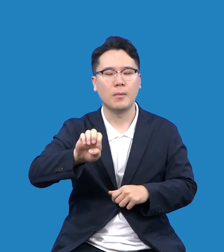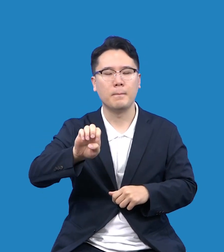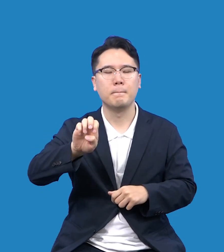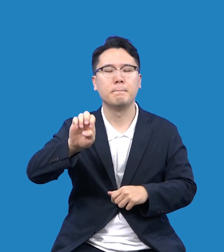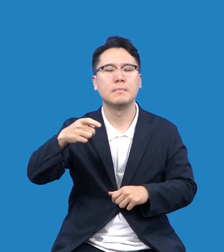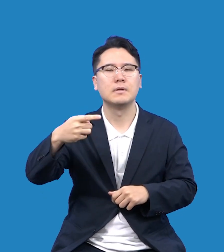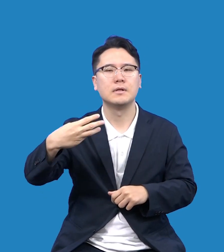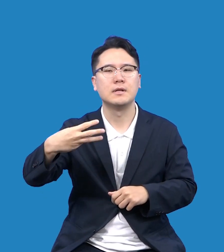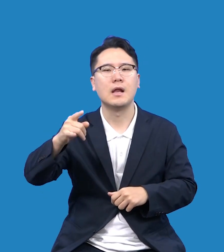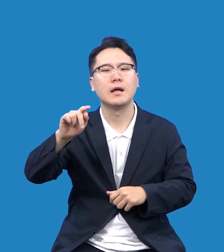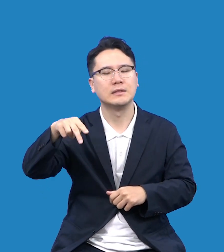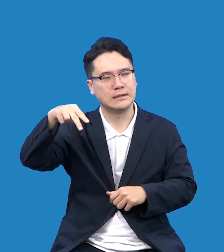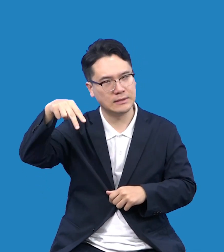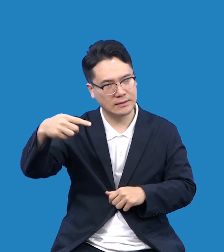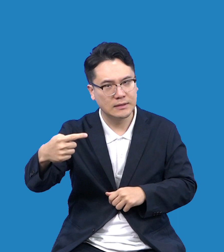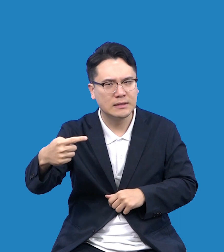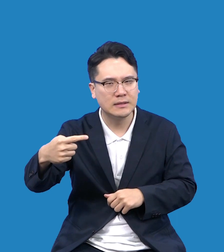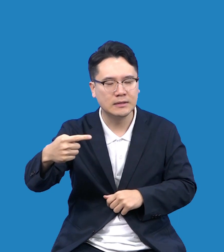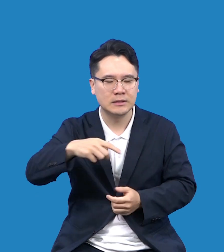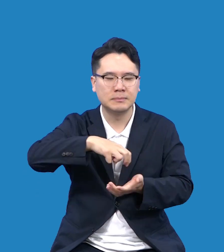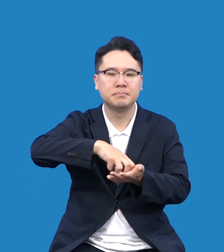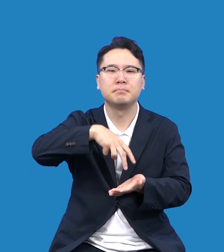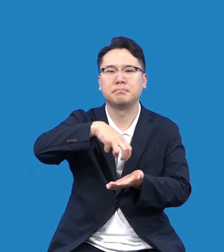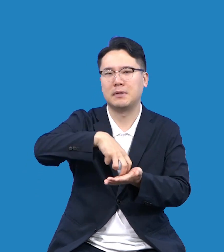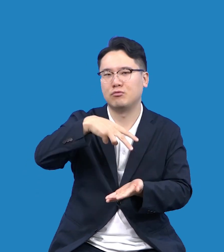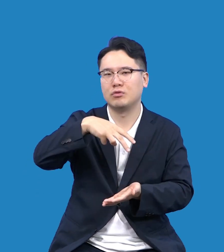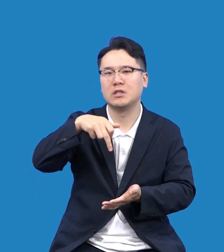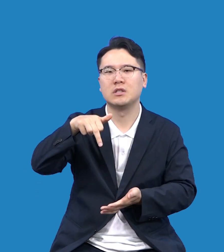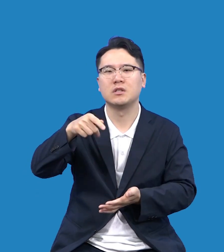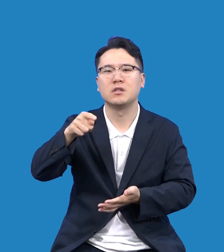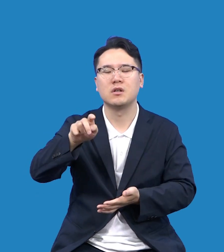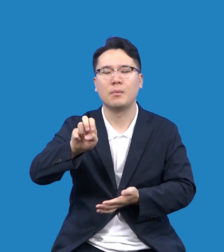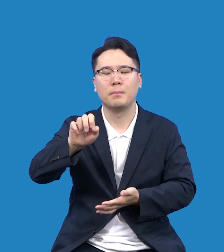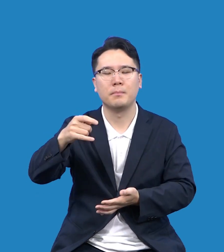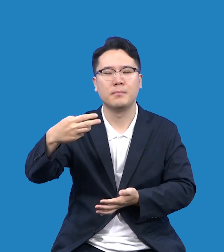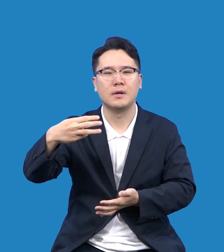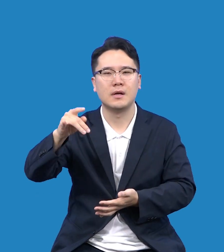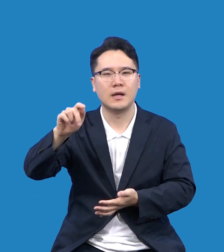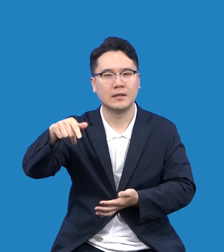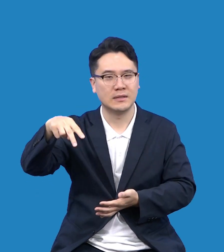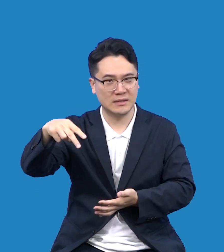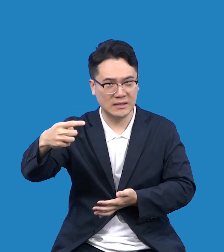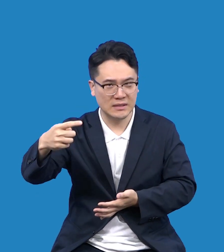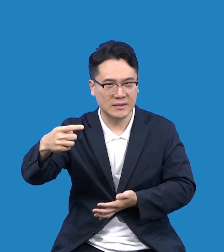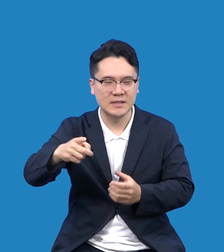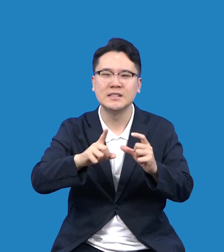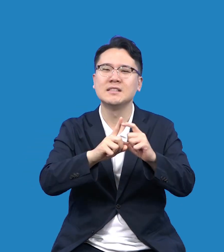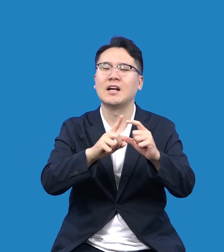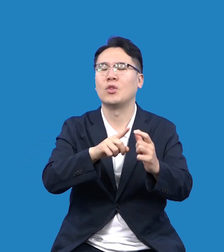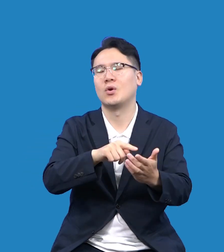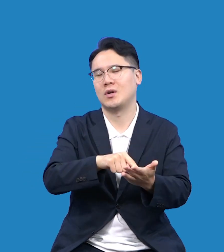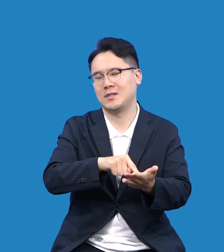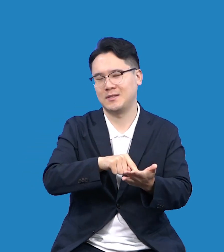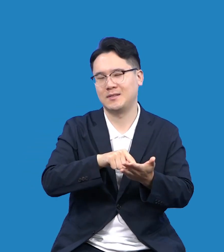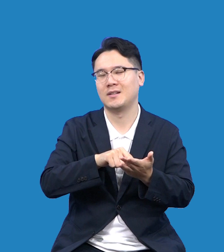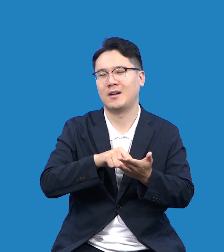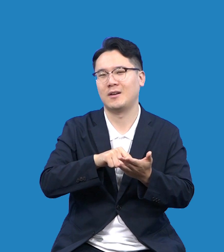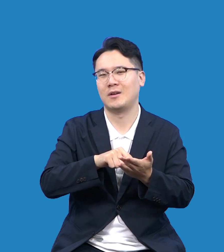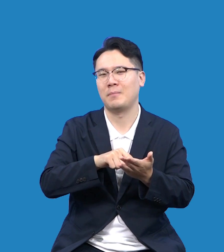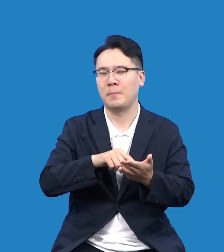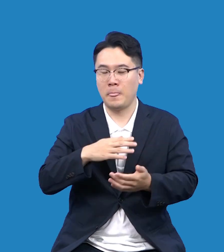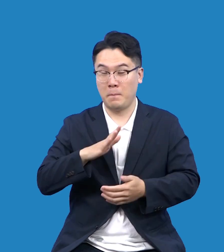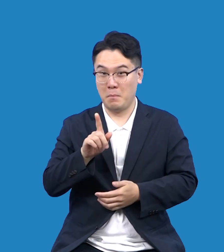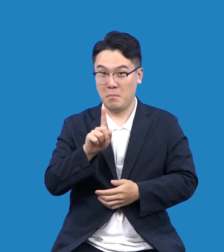다음에 grasshopper, 메뚜기 컴플렉스. 메뚜기 컴플렉스. 네. 자신을 초라하게